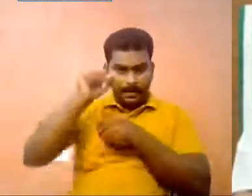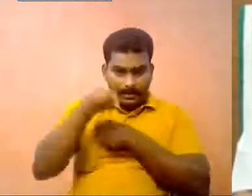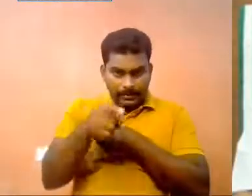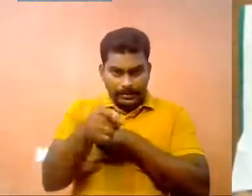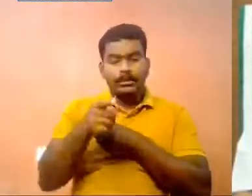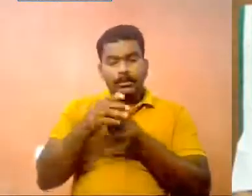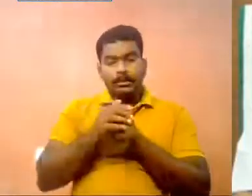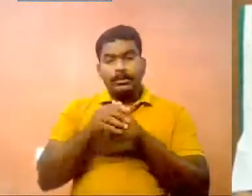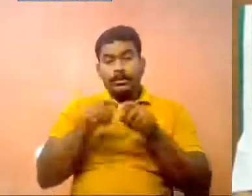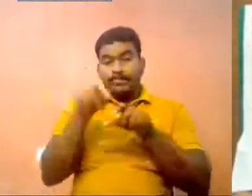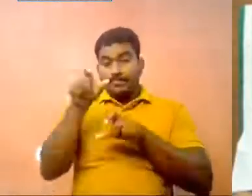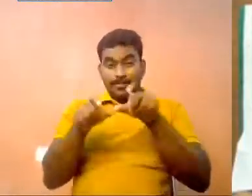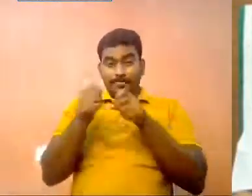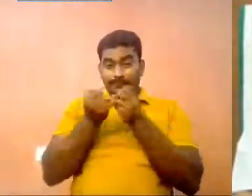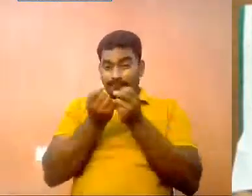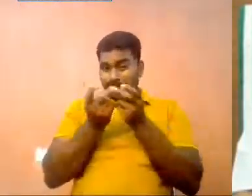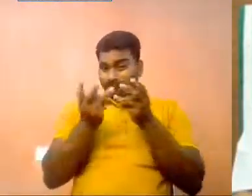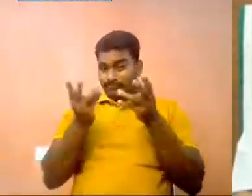കൂട്ടമായി